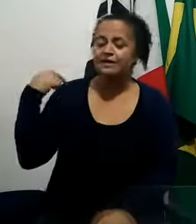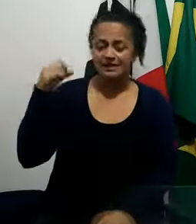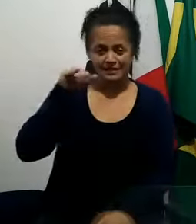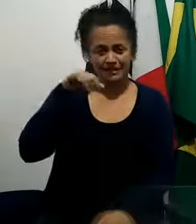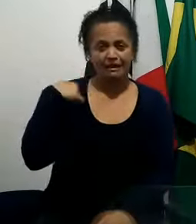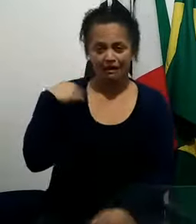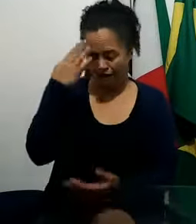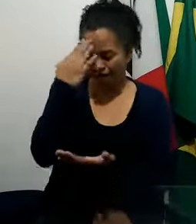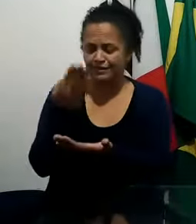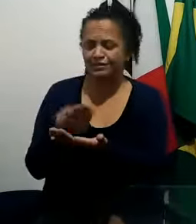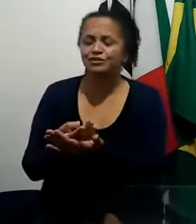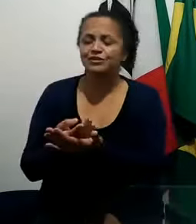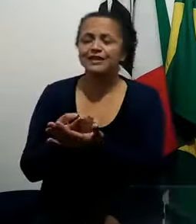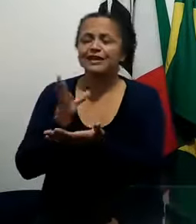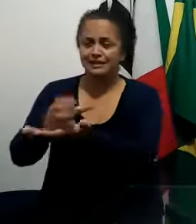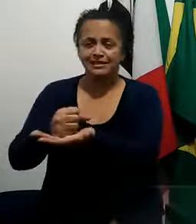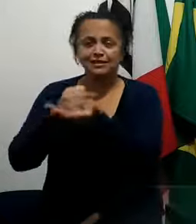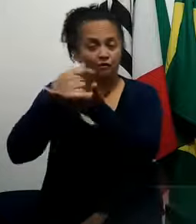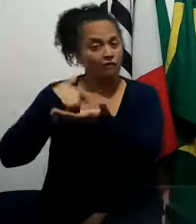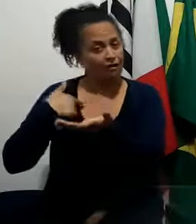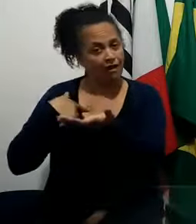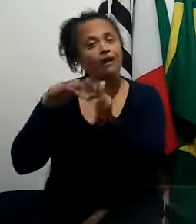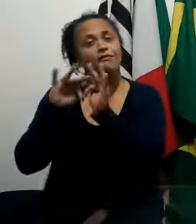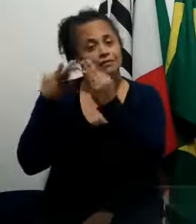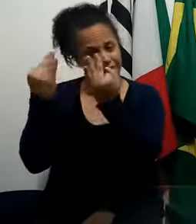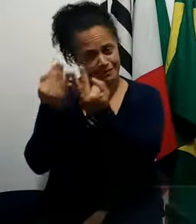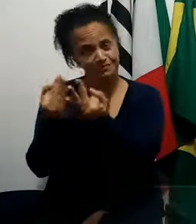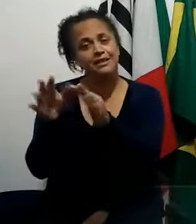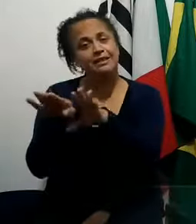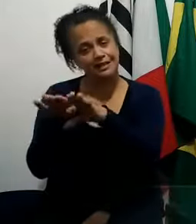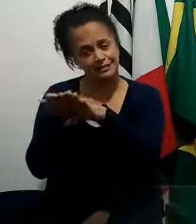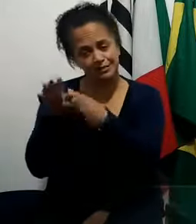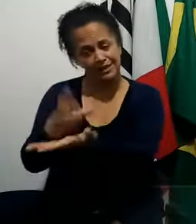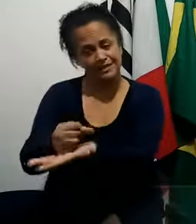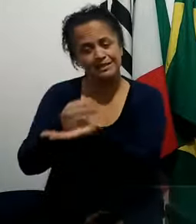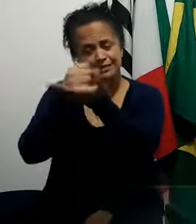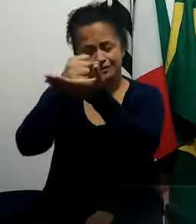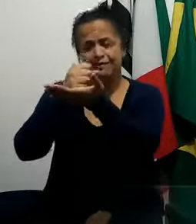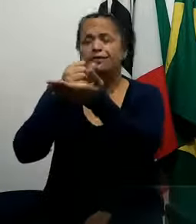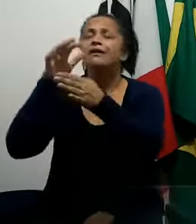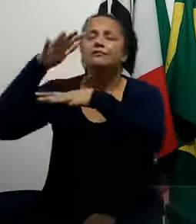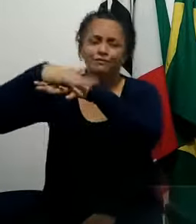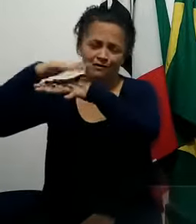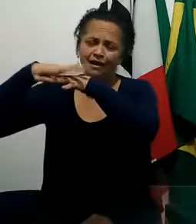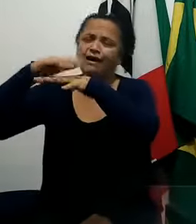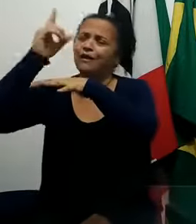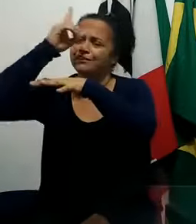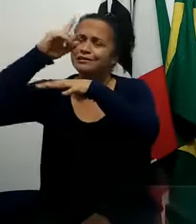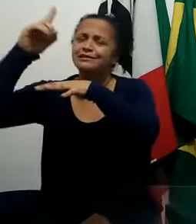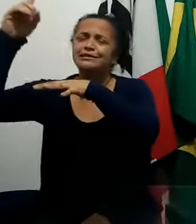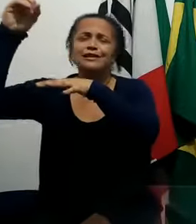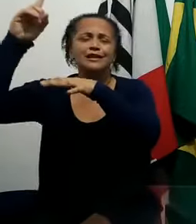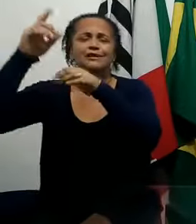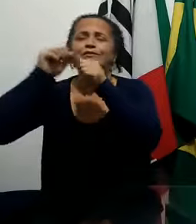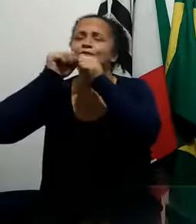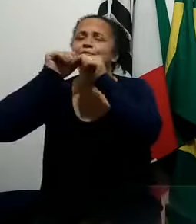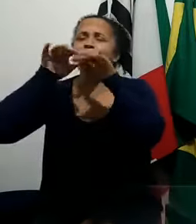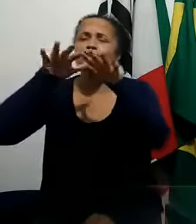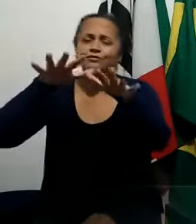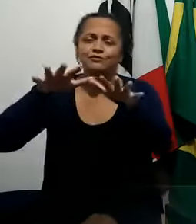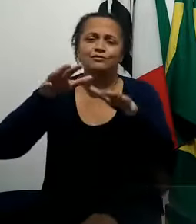tua casa. Pai, faz essa obra. Aviva a tua igreja, aviva a tua noiva, Senhor, e que